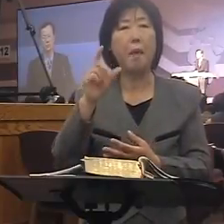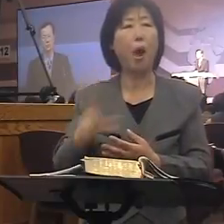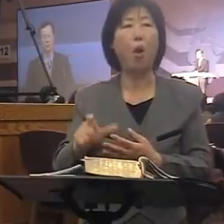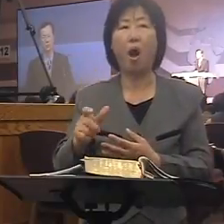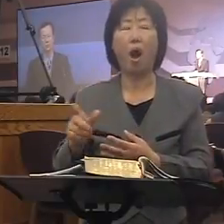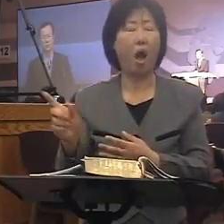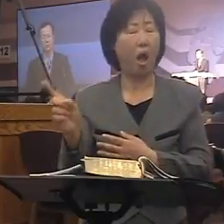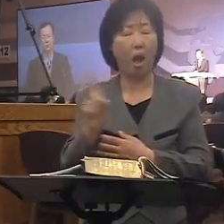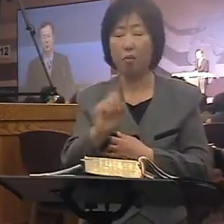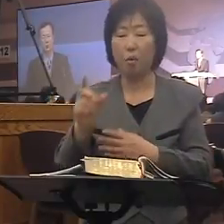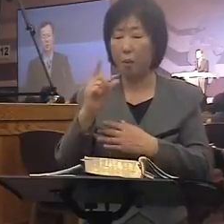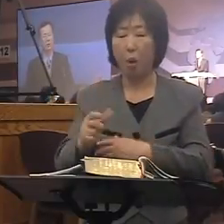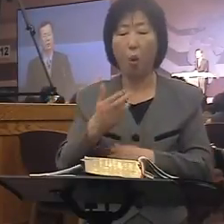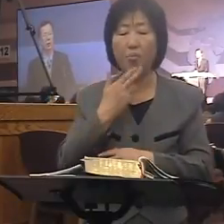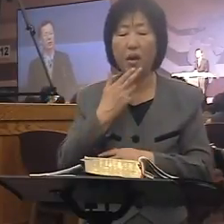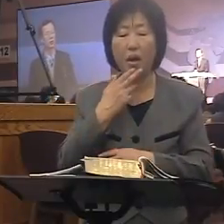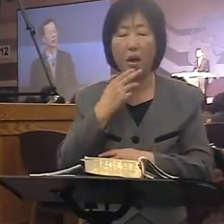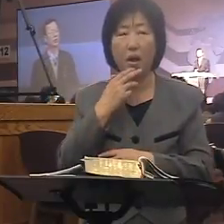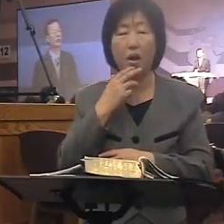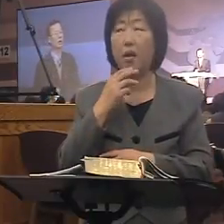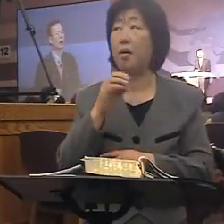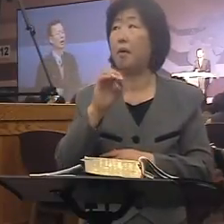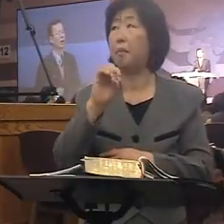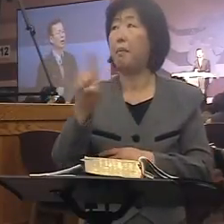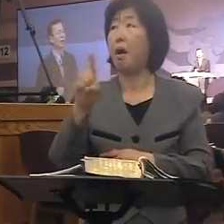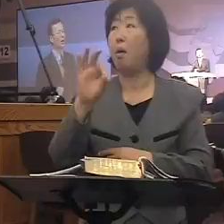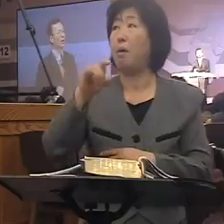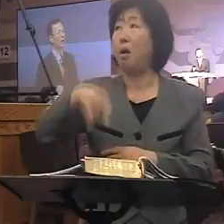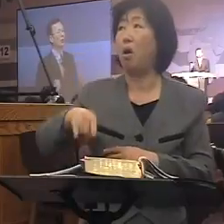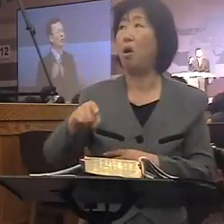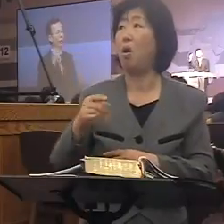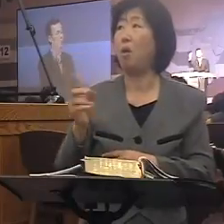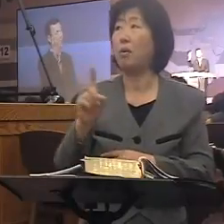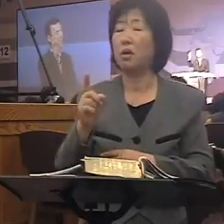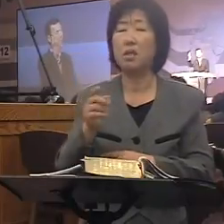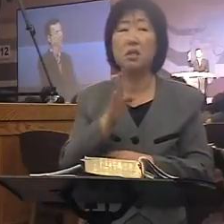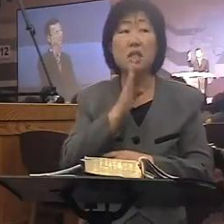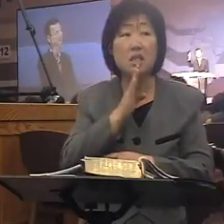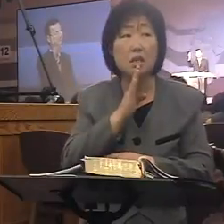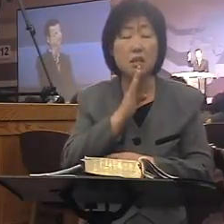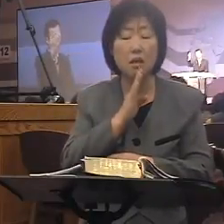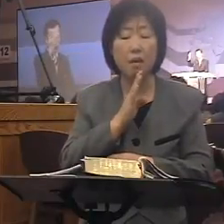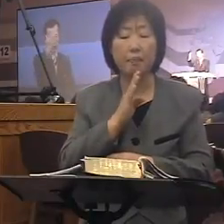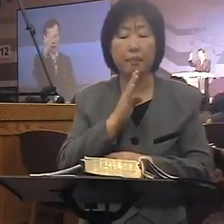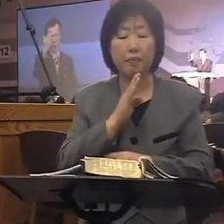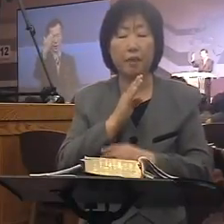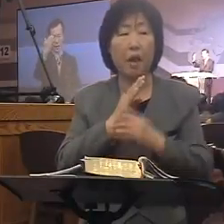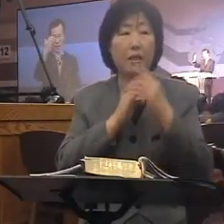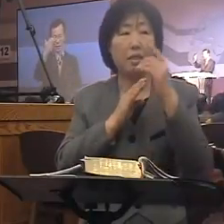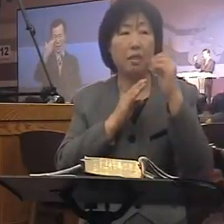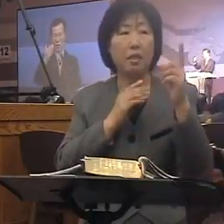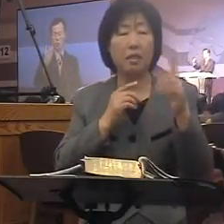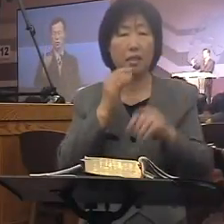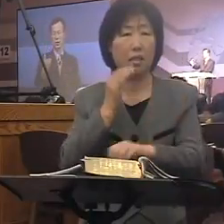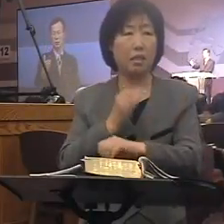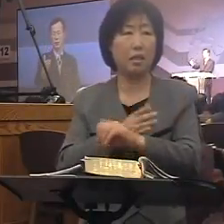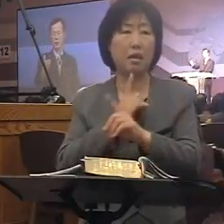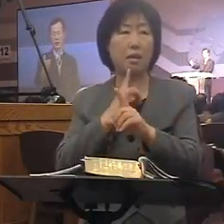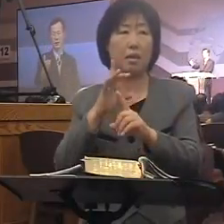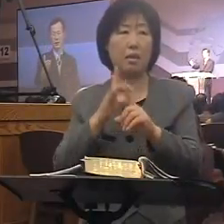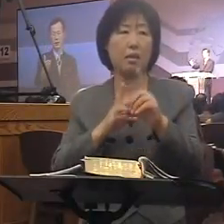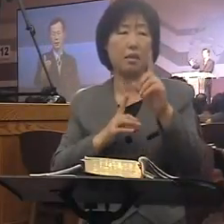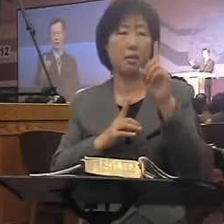없습니다. 진짜 파워는 주님과 단둘이서 독대하는 자리까지 나갈 수 있어야